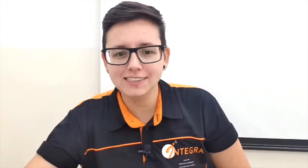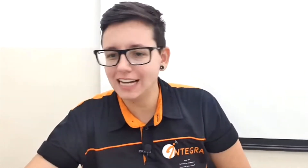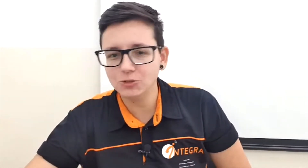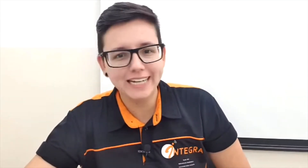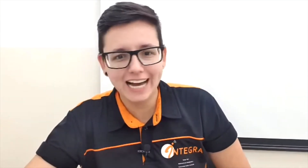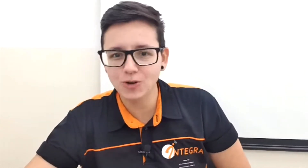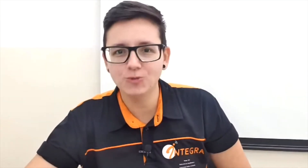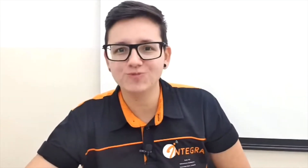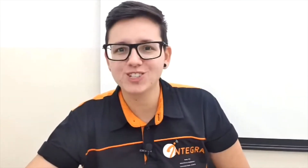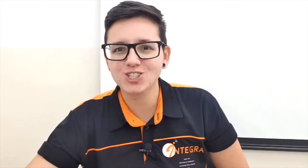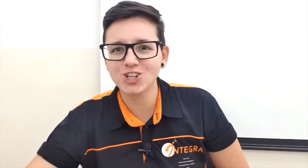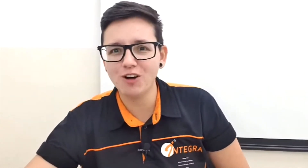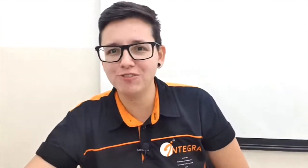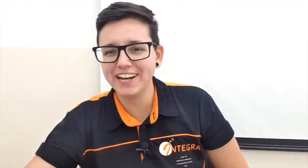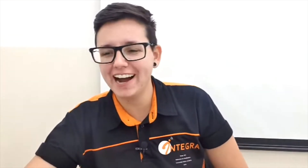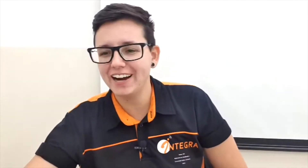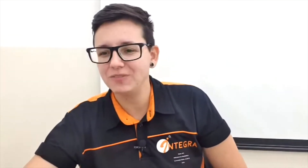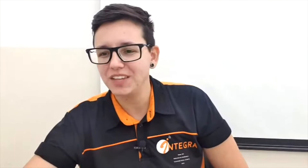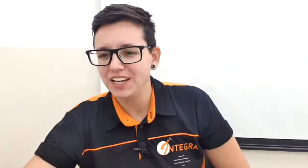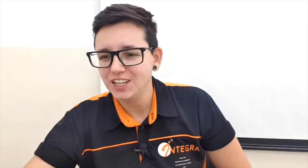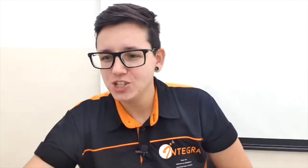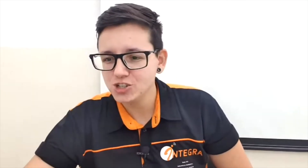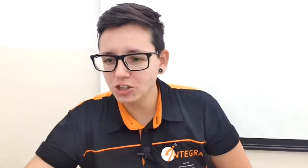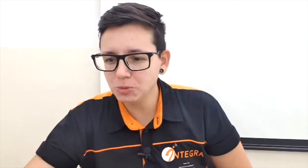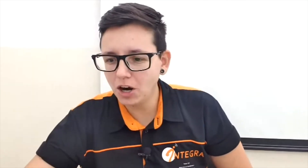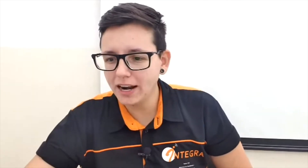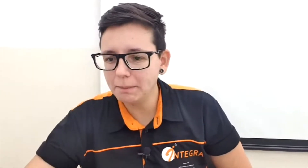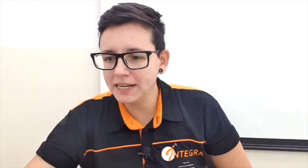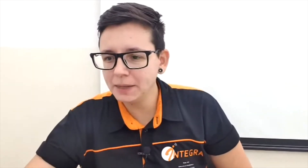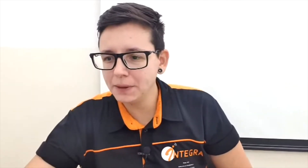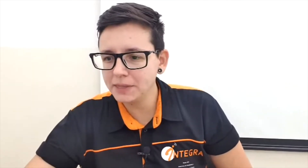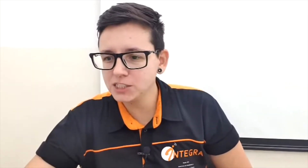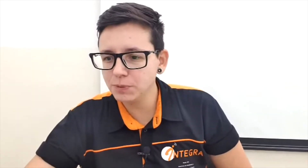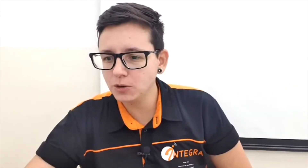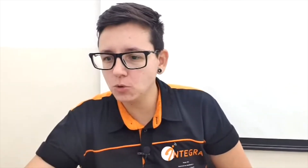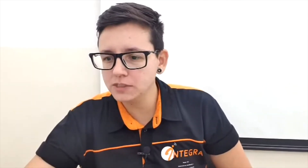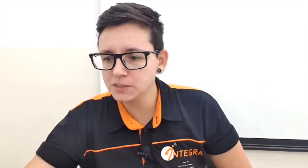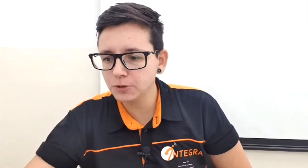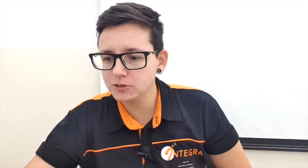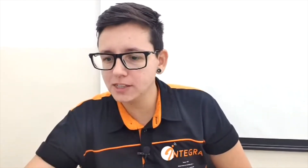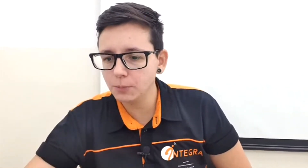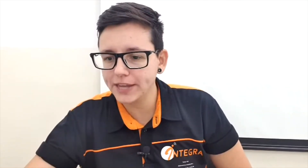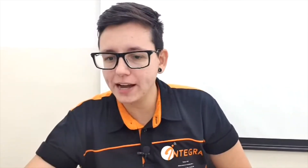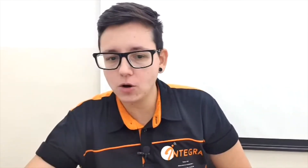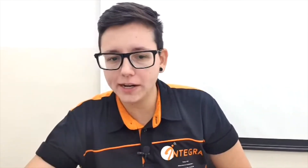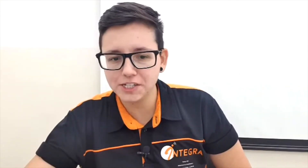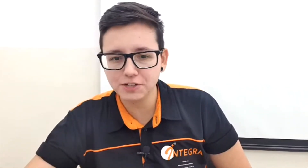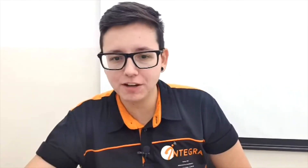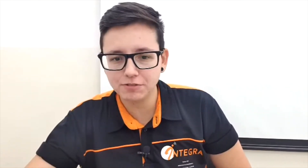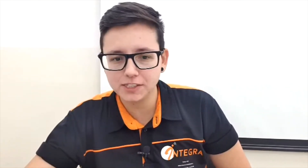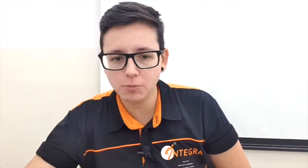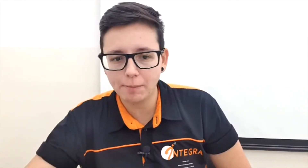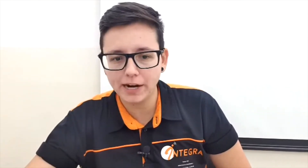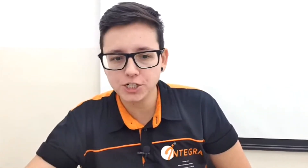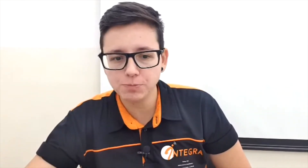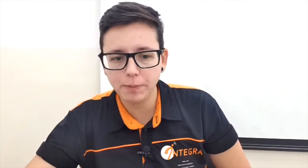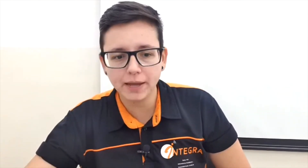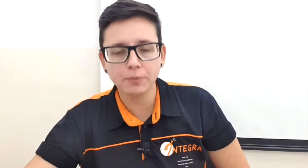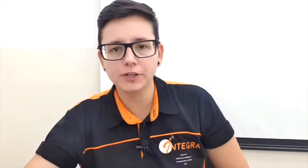oficializado, não. Só ficar. Show de bola! Manda para mim as perguntas, produção, porque agora a gente vai fazer uma parte bem importante